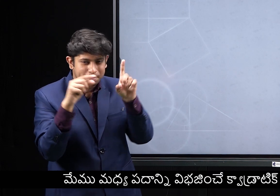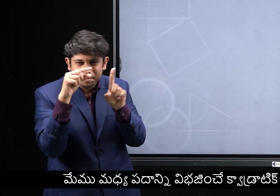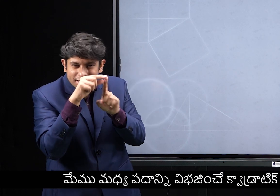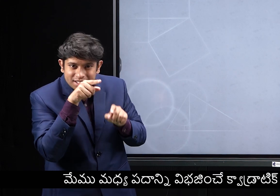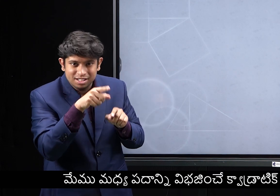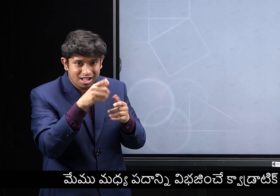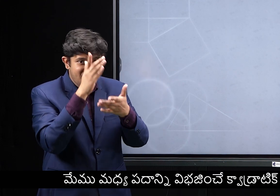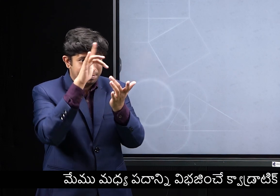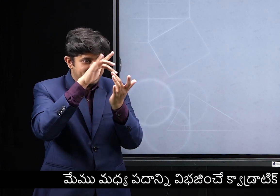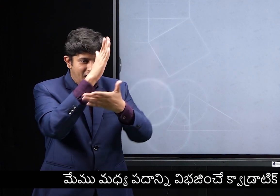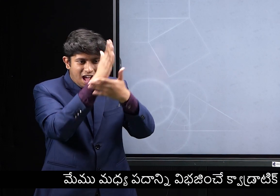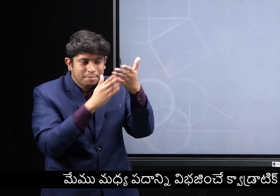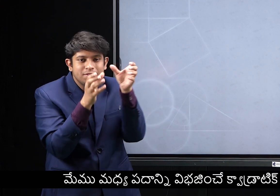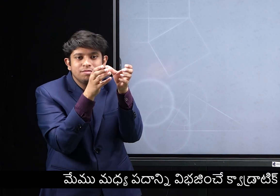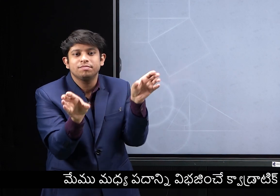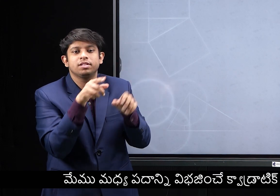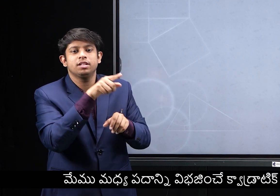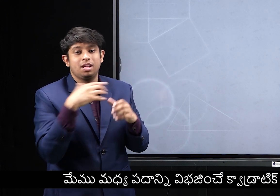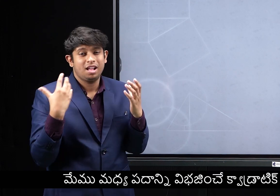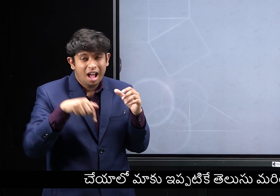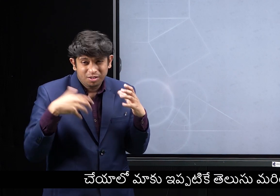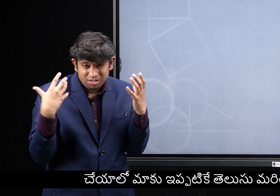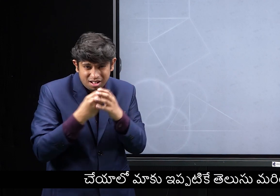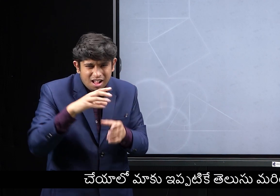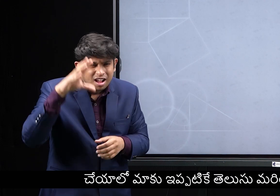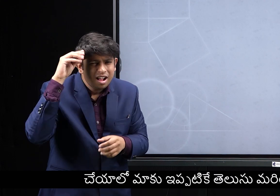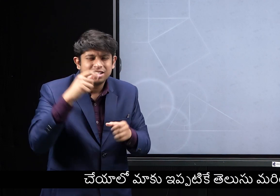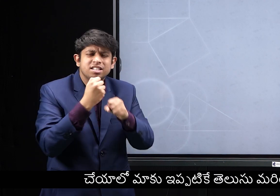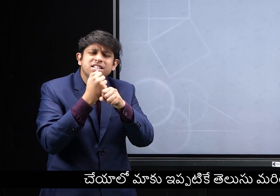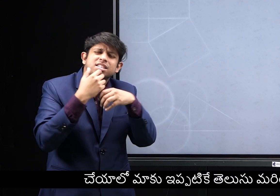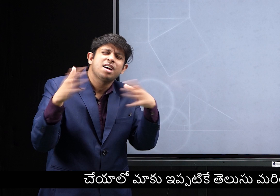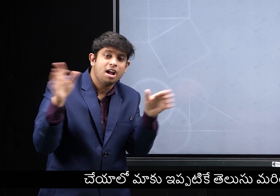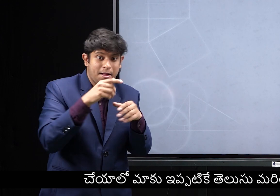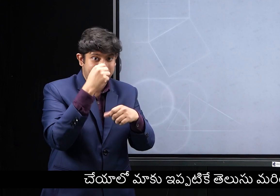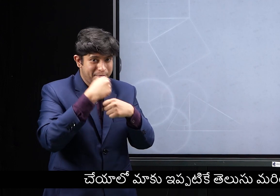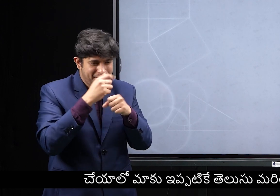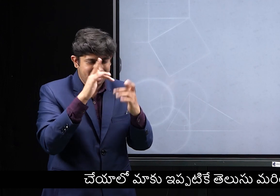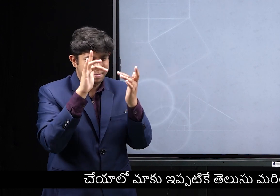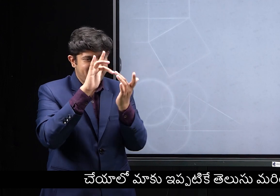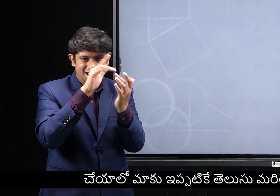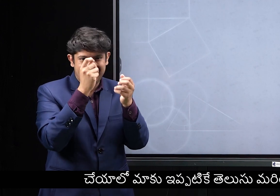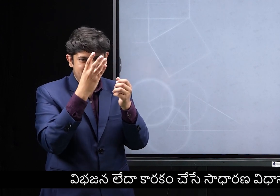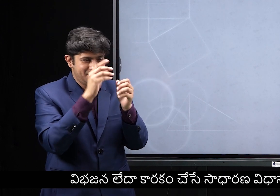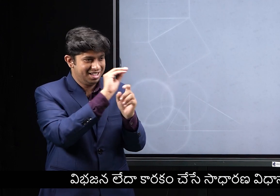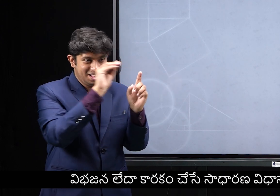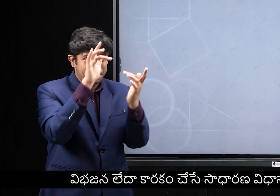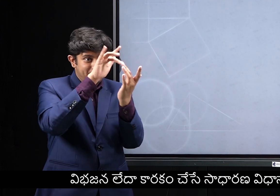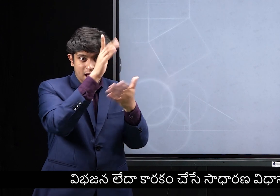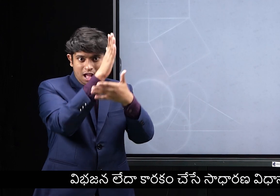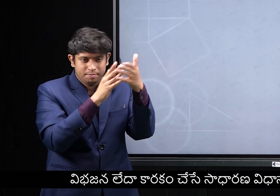మనం మధ్యపదాన్ని విభజించే క్వాడ్రాటిక్ బహుపదిని ఎలా కారకం చేయాలో మనకి ఇప్పటికే తెలుసు. ఇప్పుడు మనం విభజన లేదా కారకం